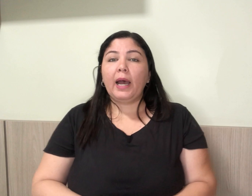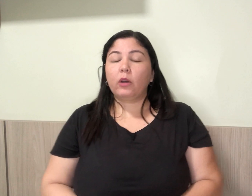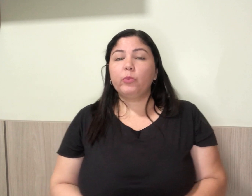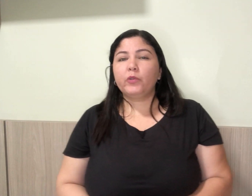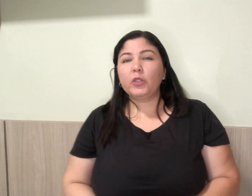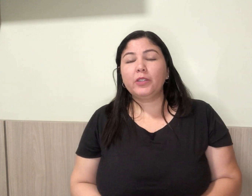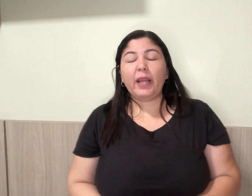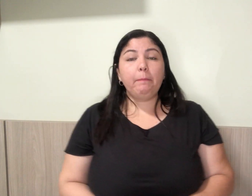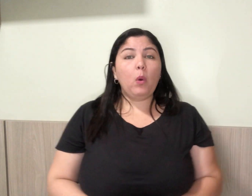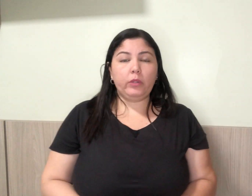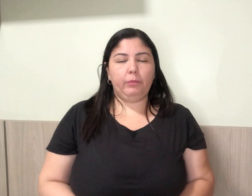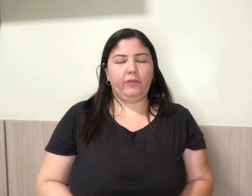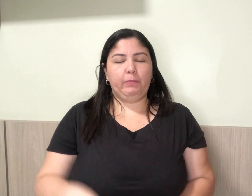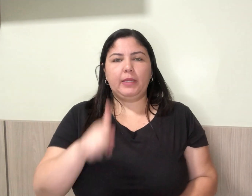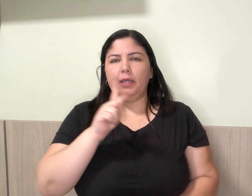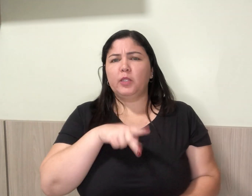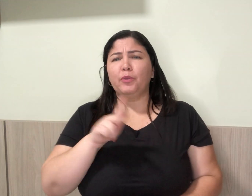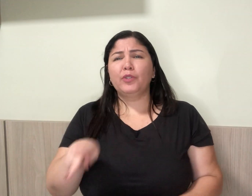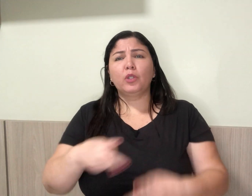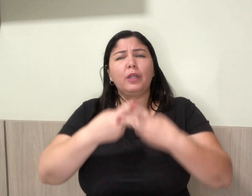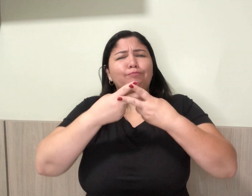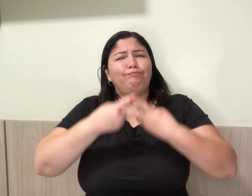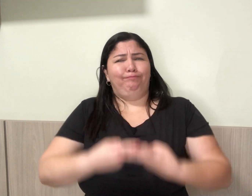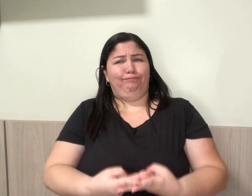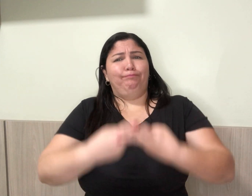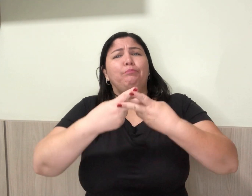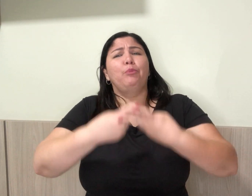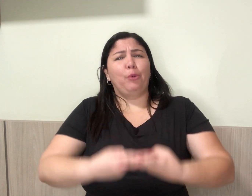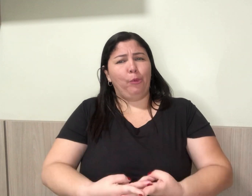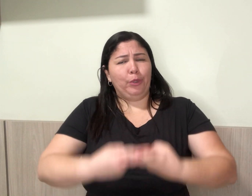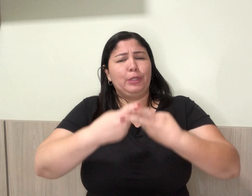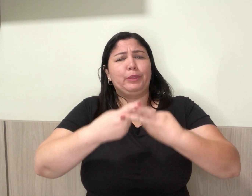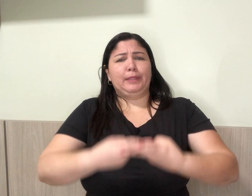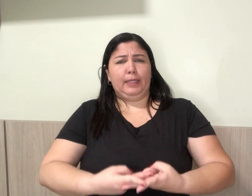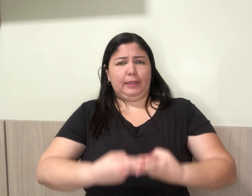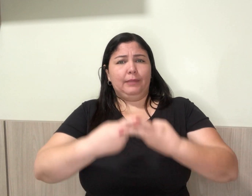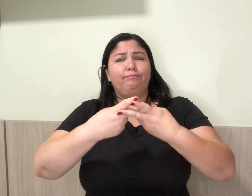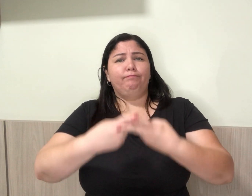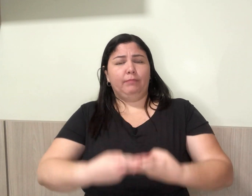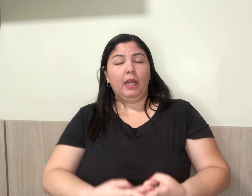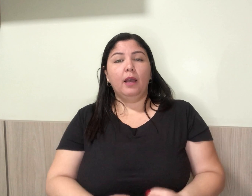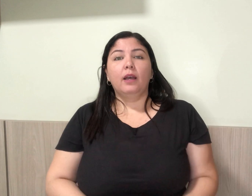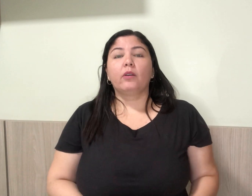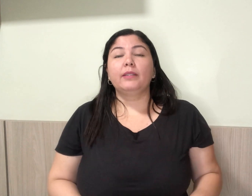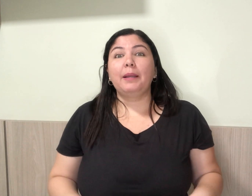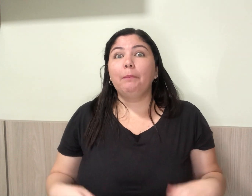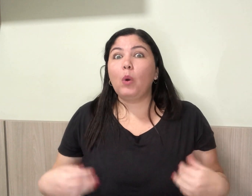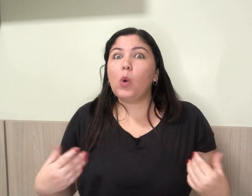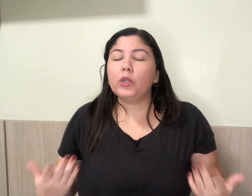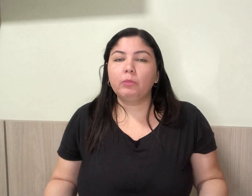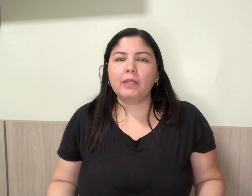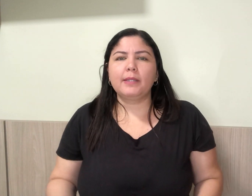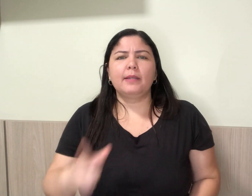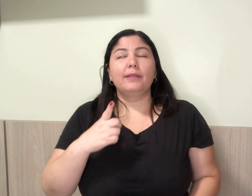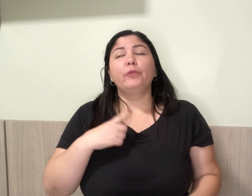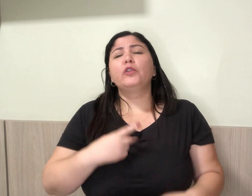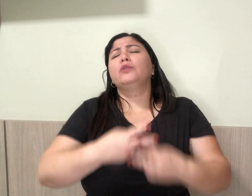Agora, o professor tem muita paciência. O professor tem muita paciência. Agora, tem muito mais paciência. O professor